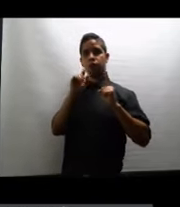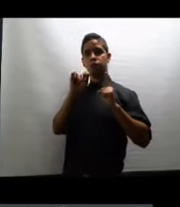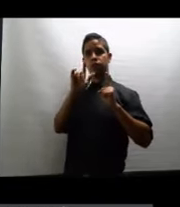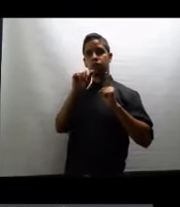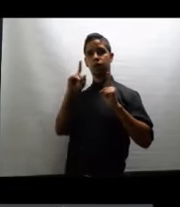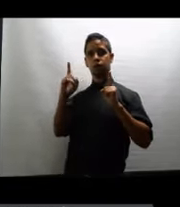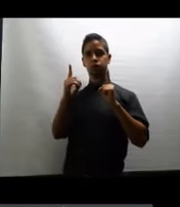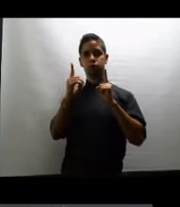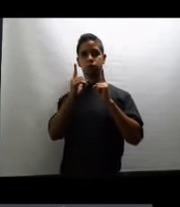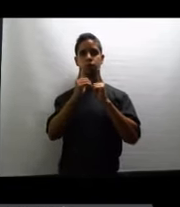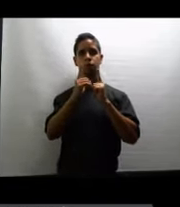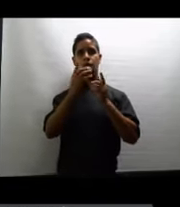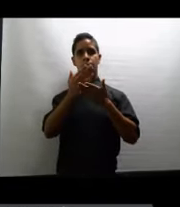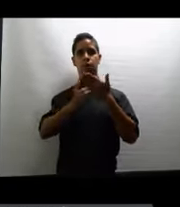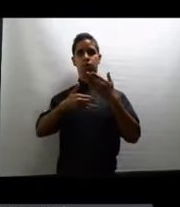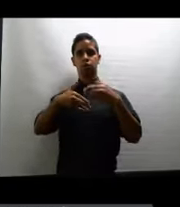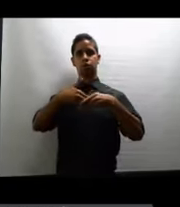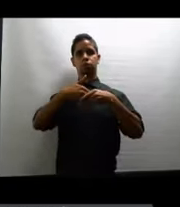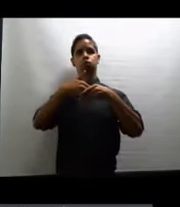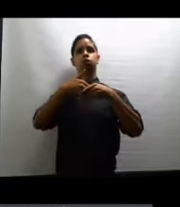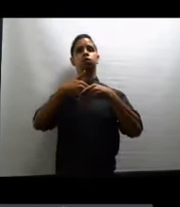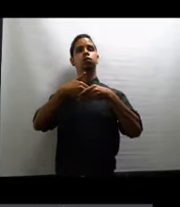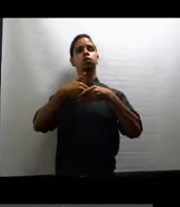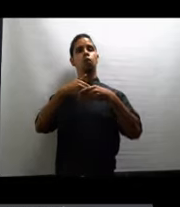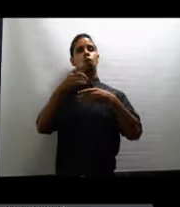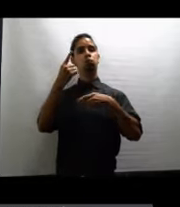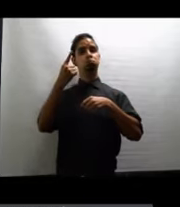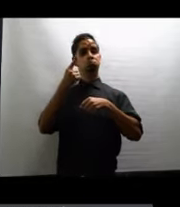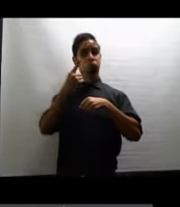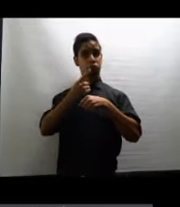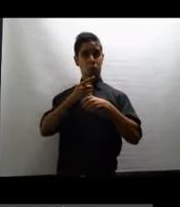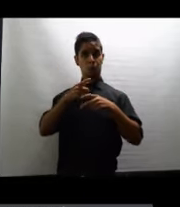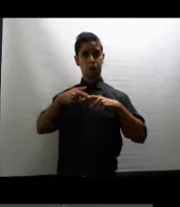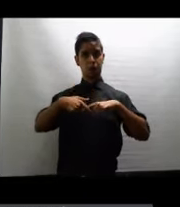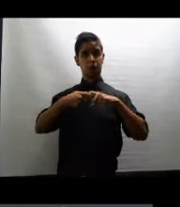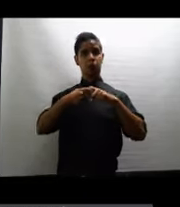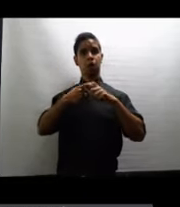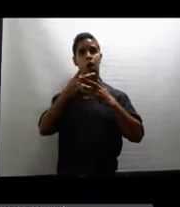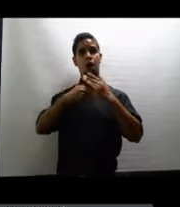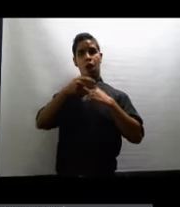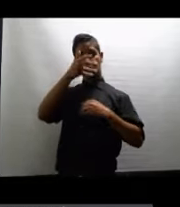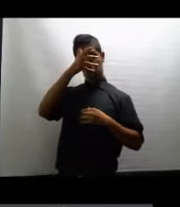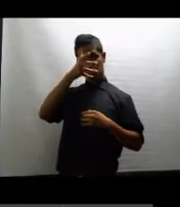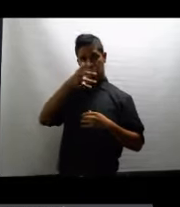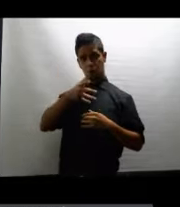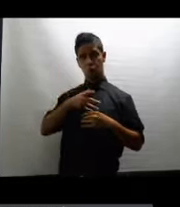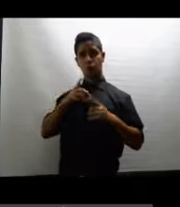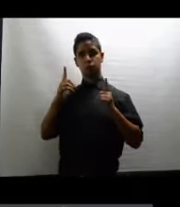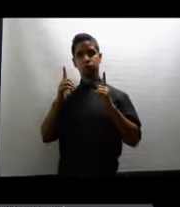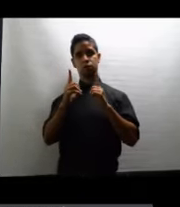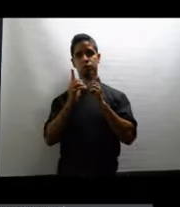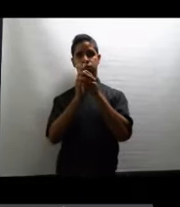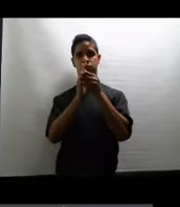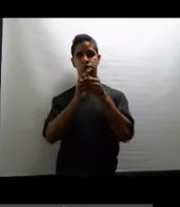una leve pausa, los dos hombres se fundieron en un